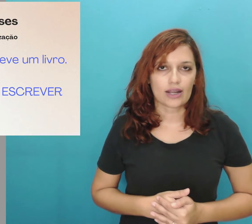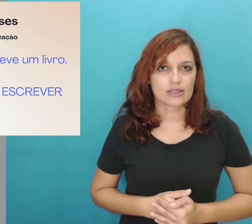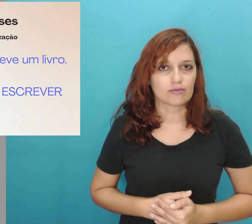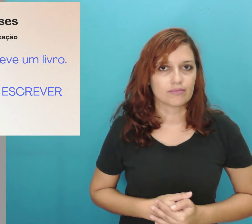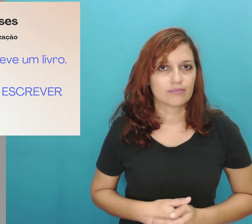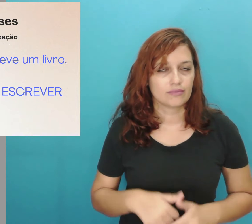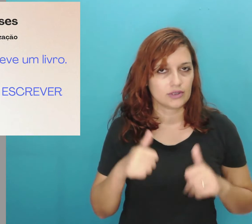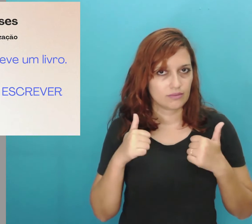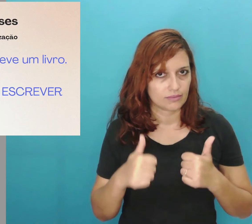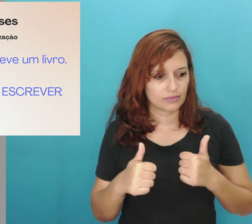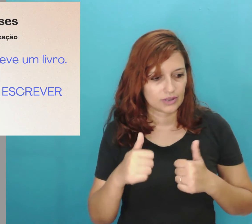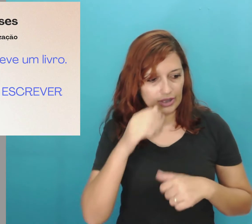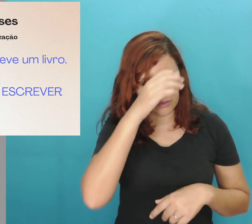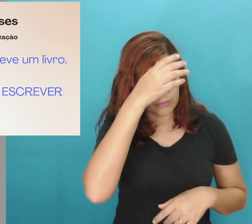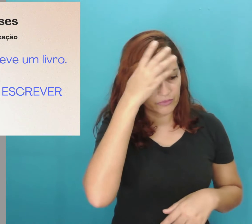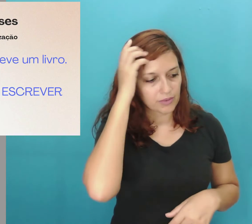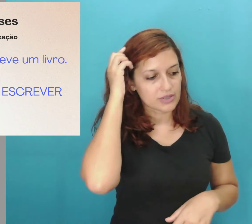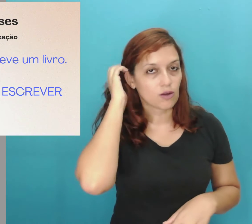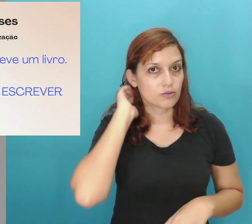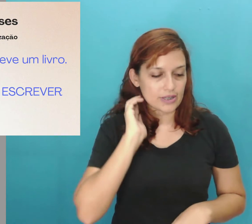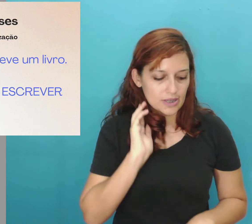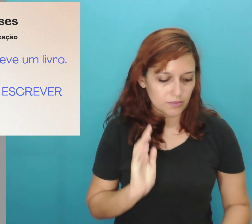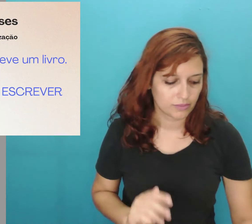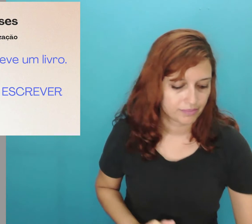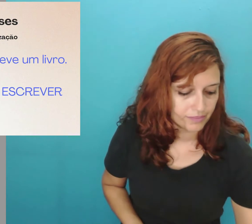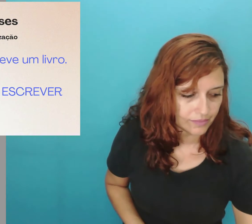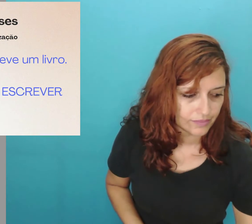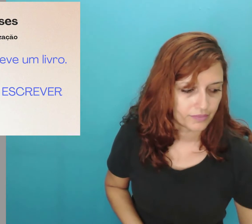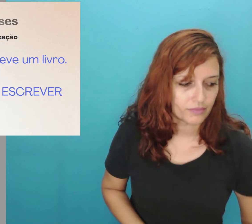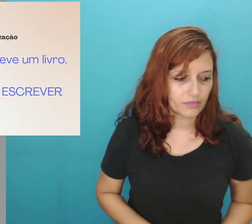oração. Entendeu? Vamos a outro exemplo?